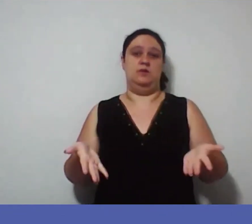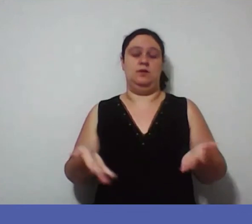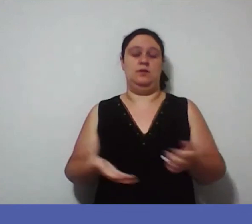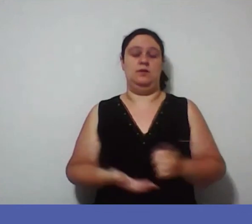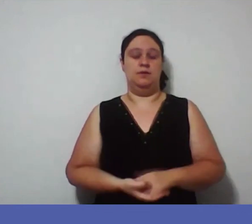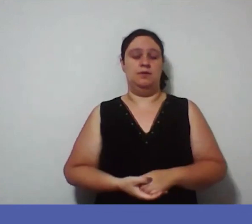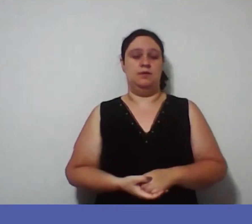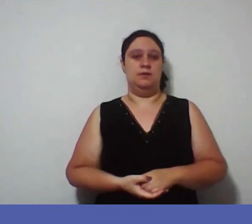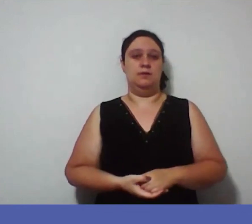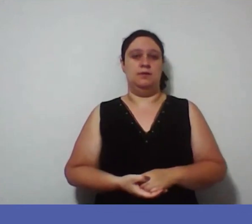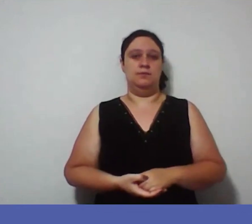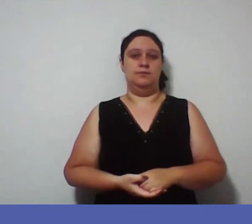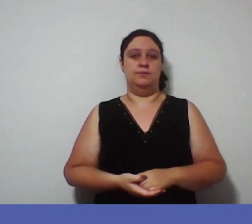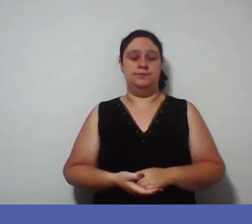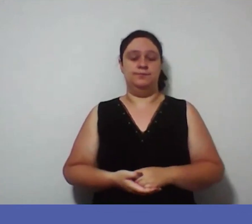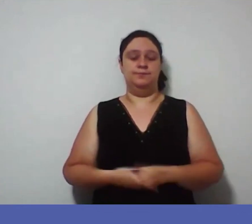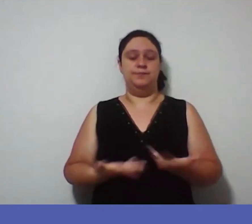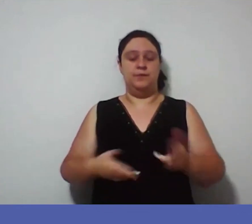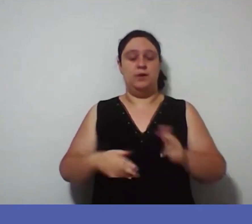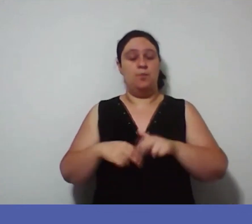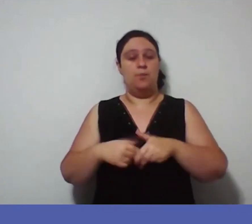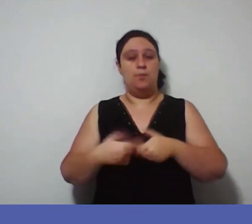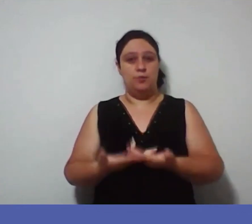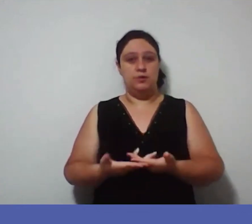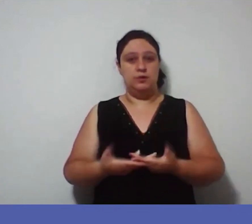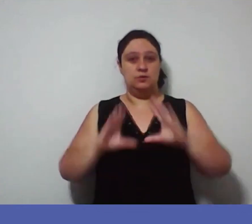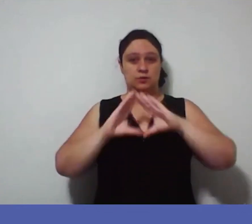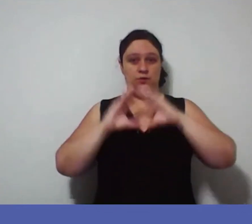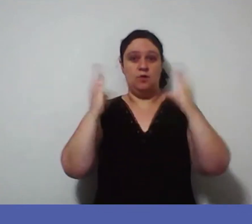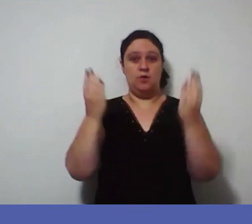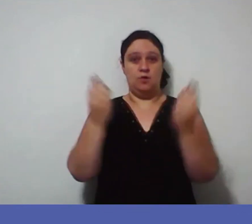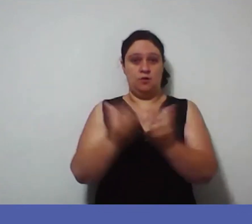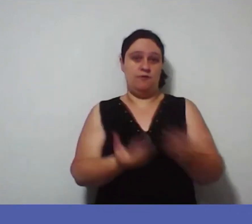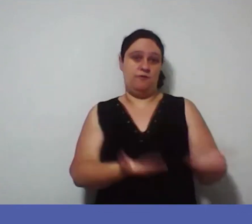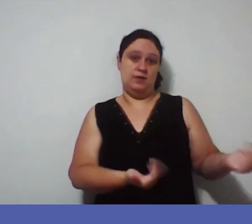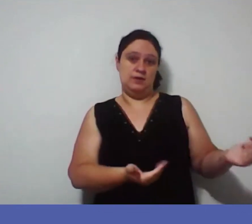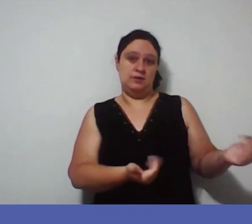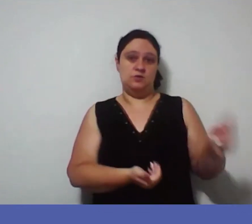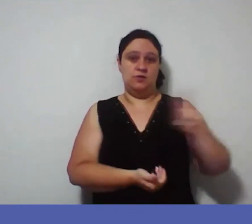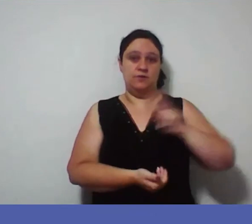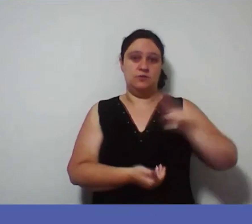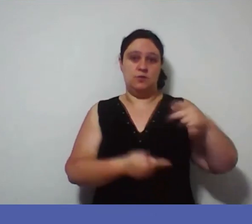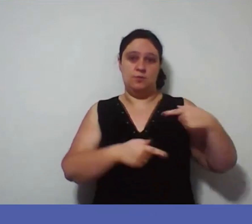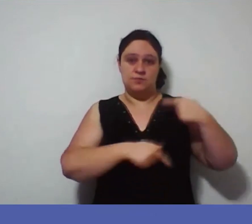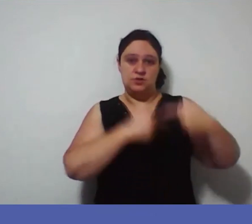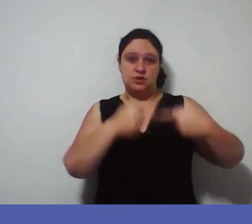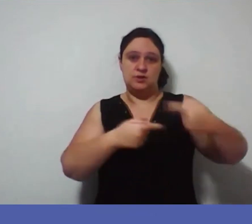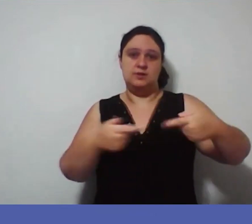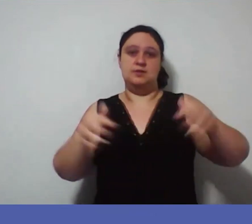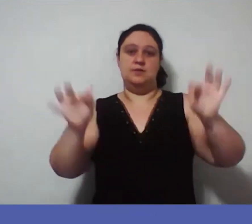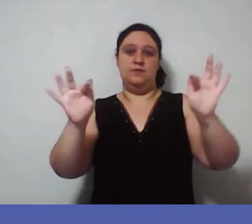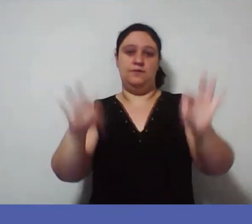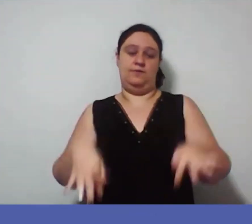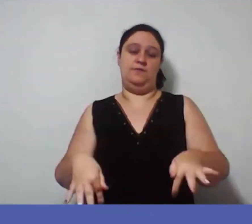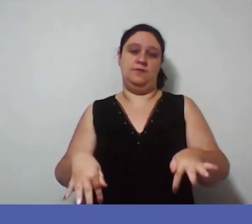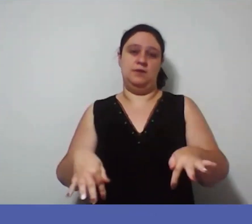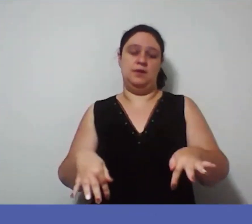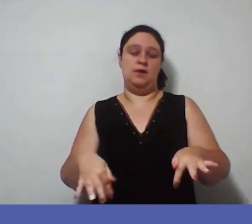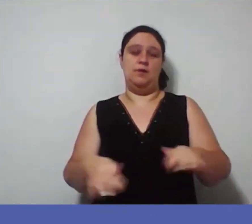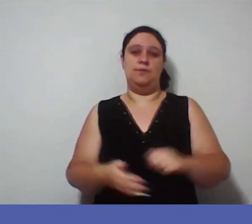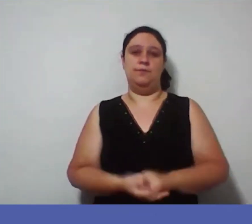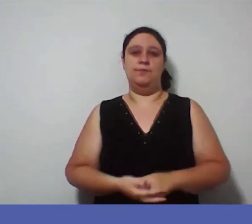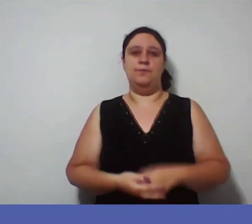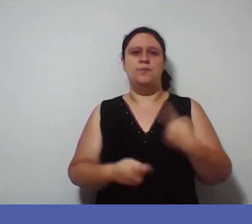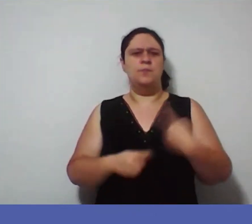Por isso, irmãos, a conferência de jovens recebeu o nome de geração final. Geração final não é só eles,